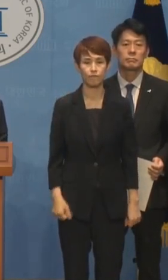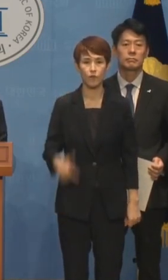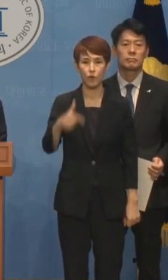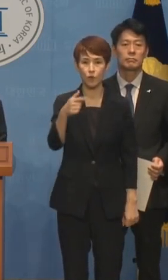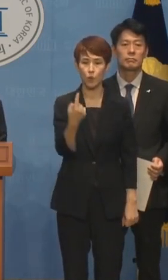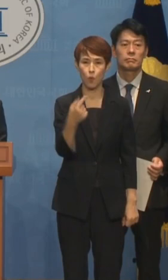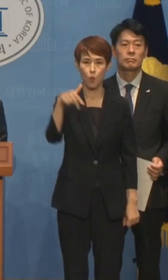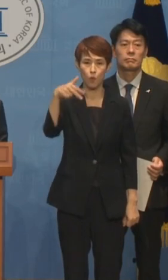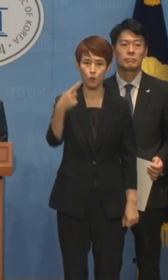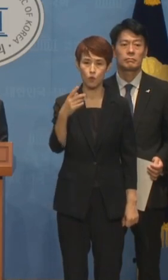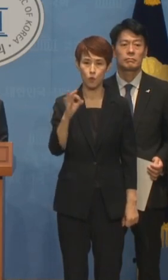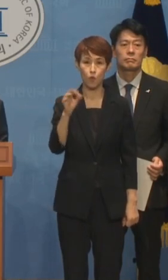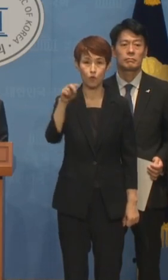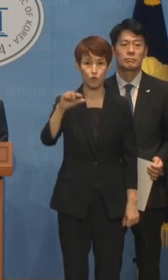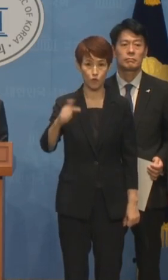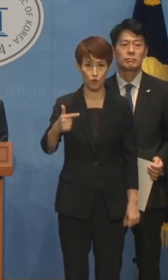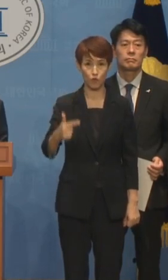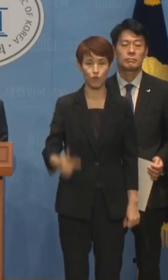노정면 당선자님,